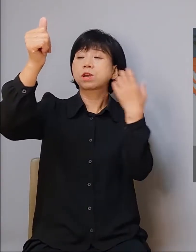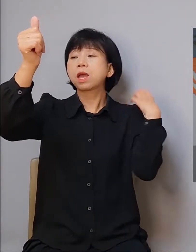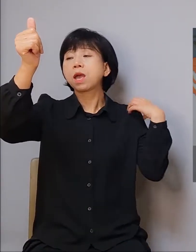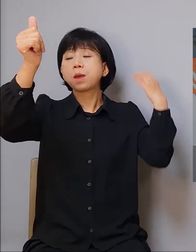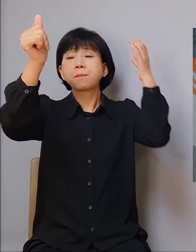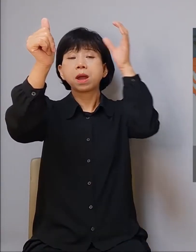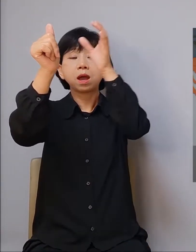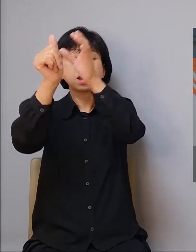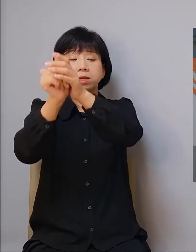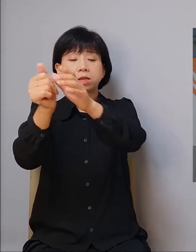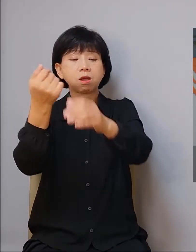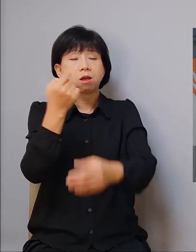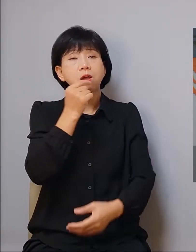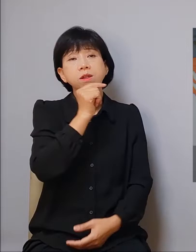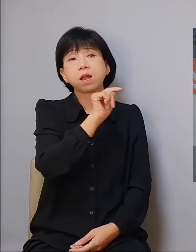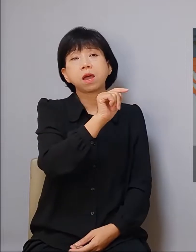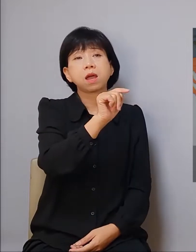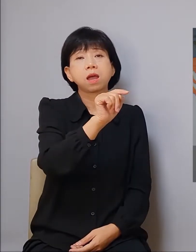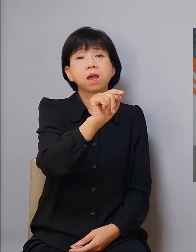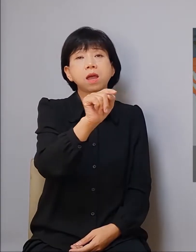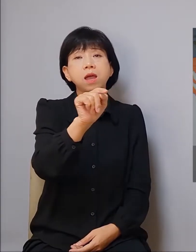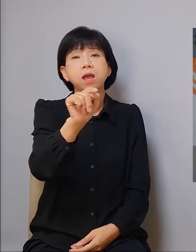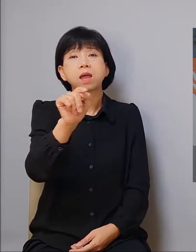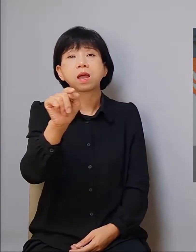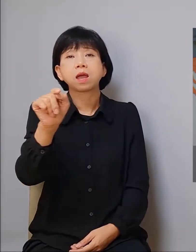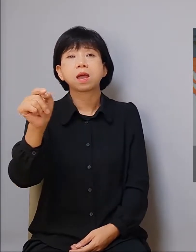염려 주께